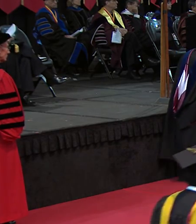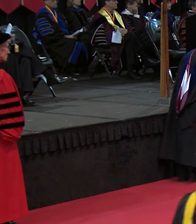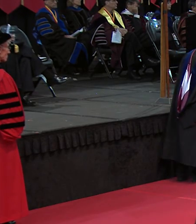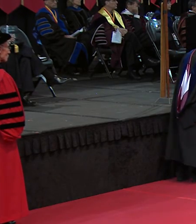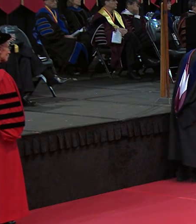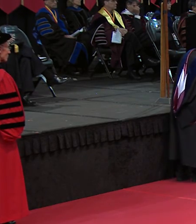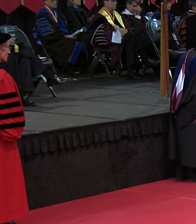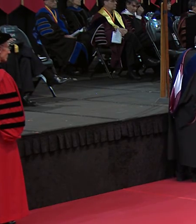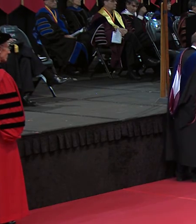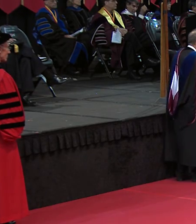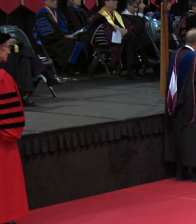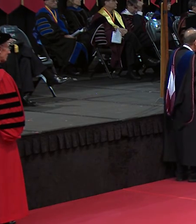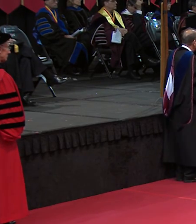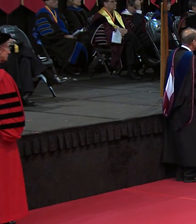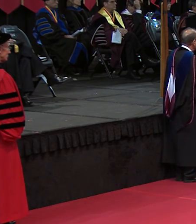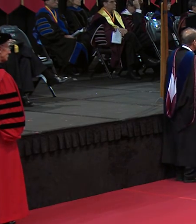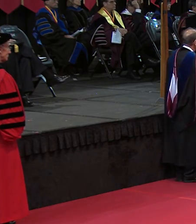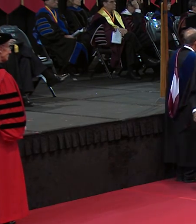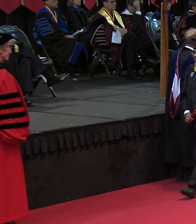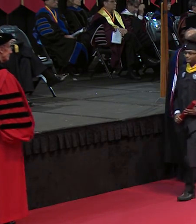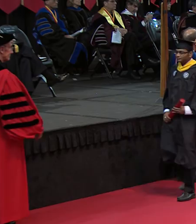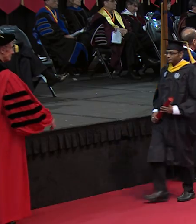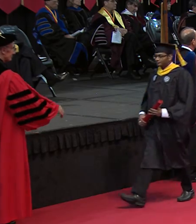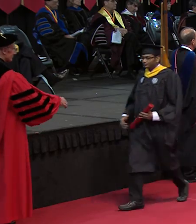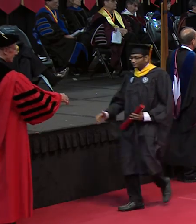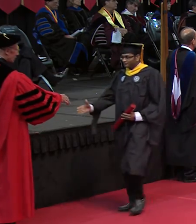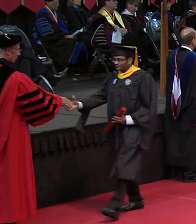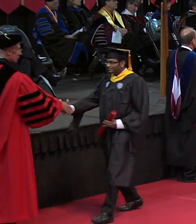Nitesh Reddy Chopa.